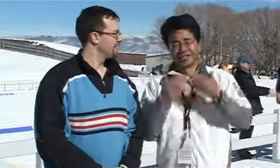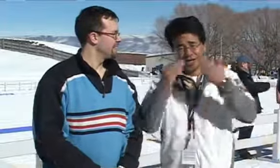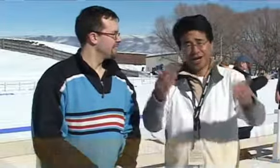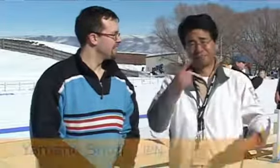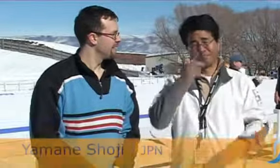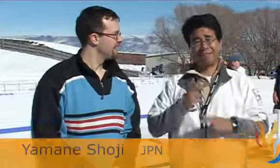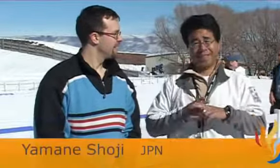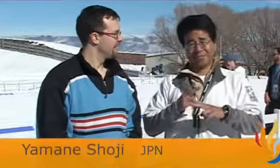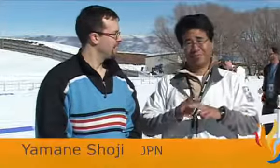und so weiter?